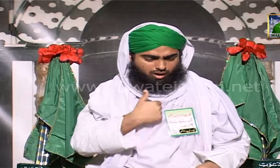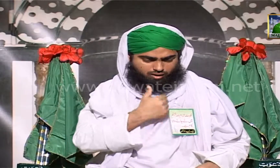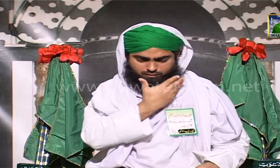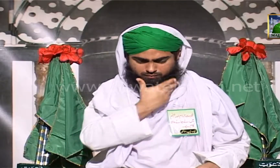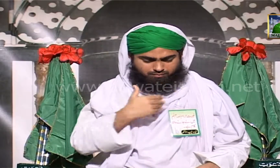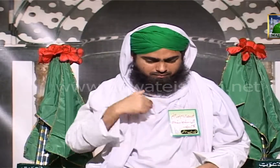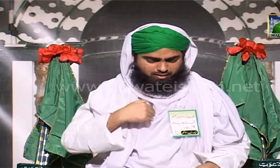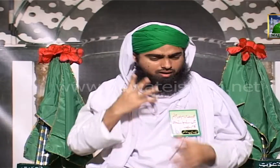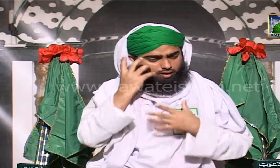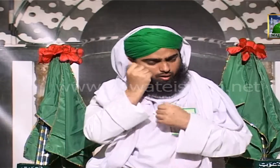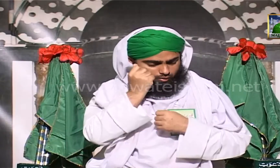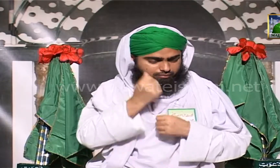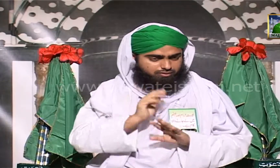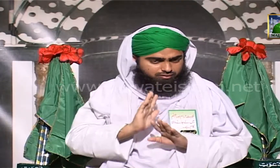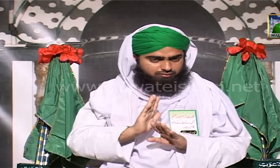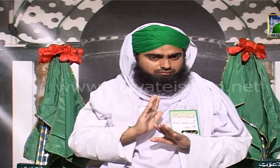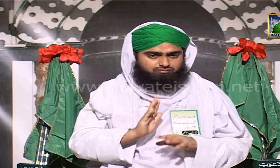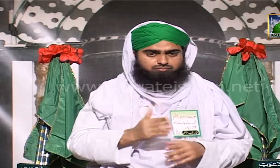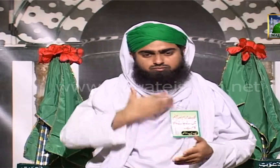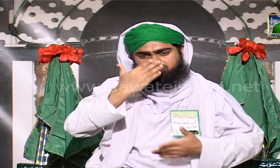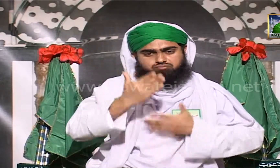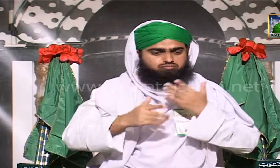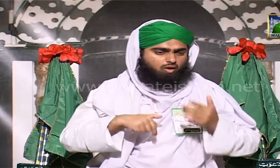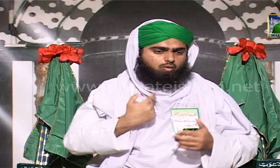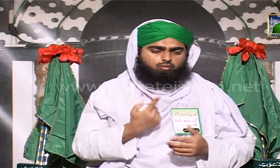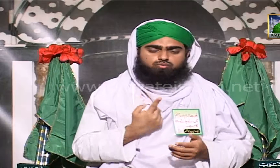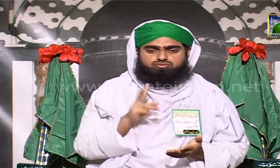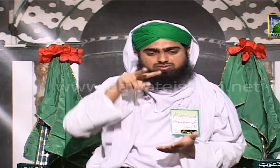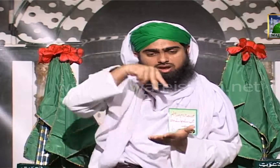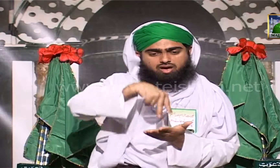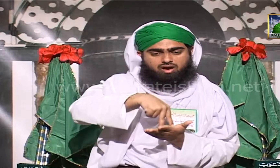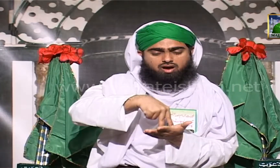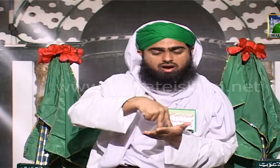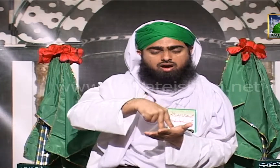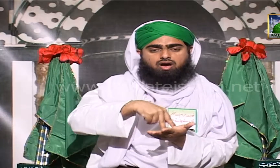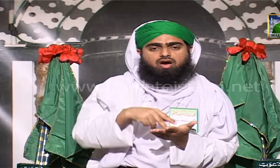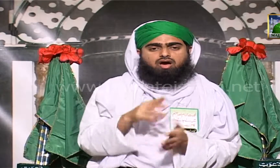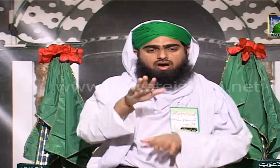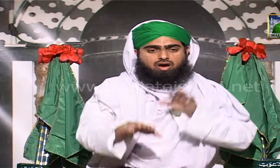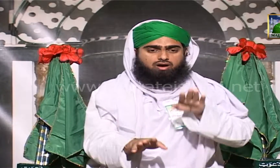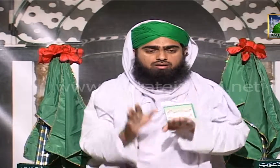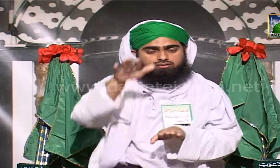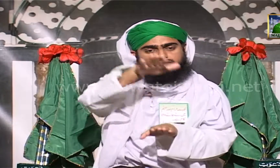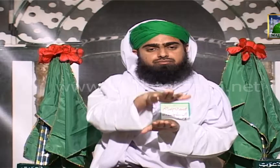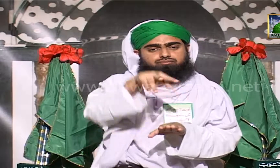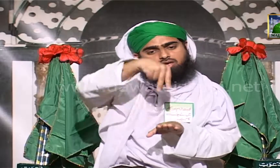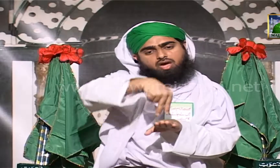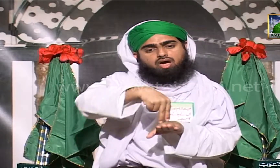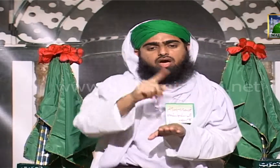کی بات کرتا ہے، یہ فرما کر ایک ٹانگ پر کھڑے ہوئے، ایک ٹانگ پر، اور ایک ٹانگ پر